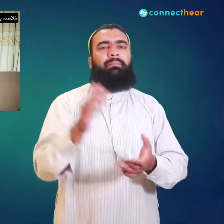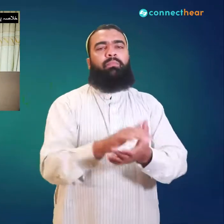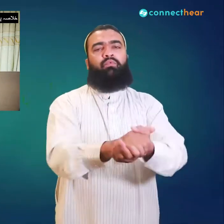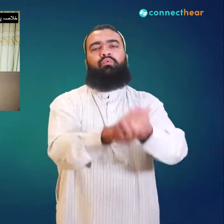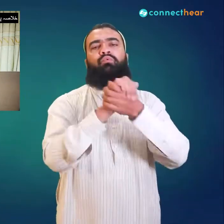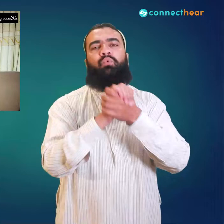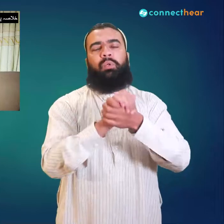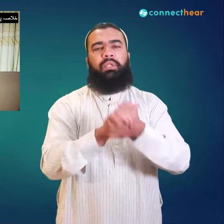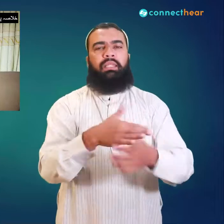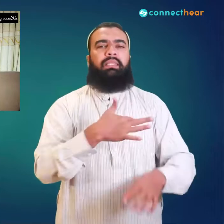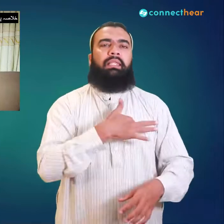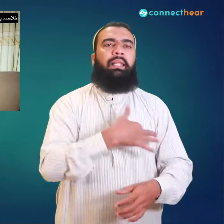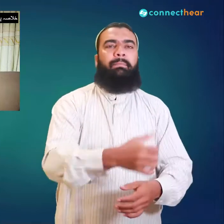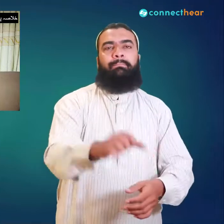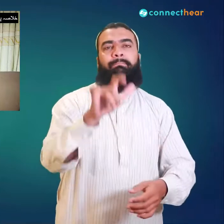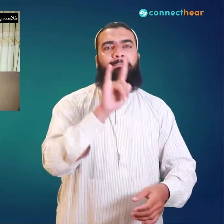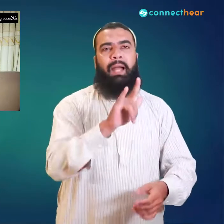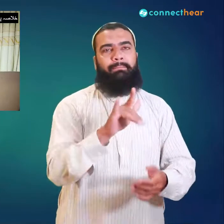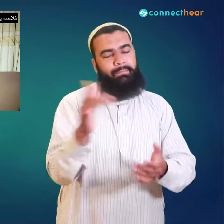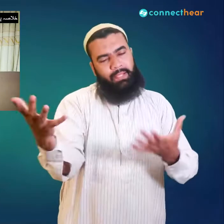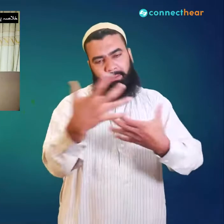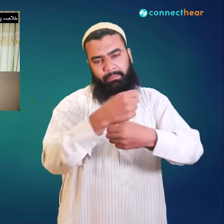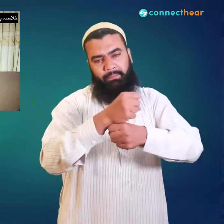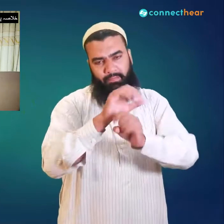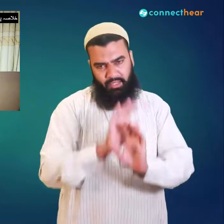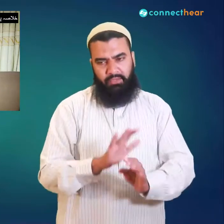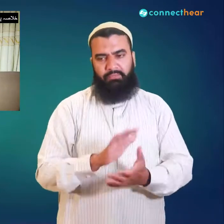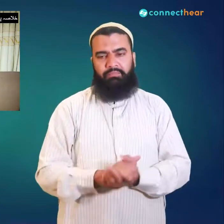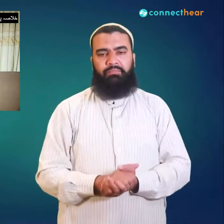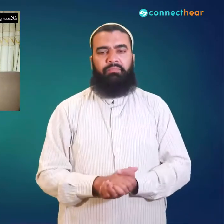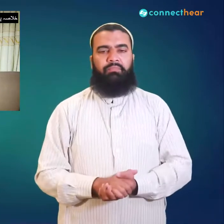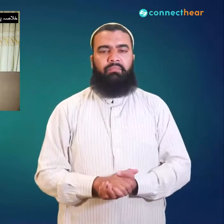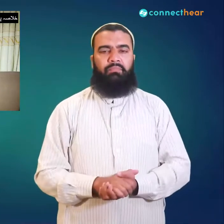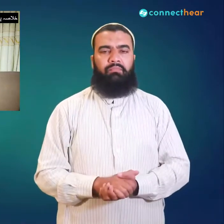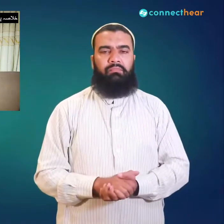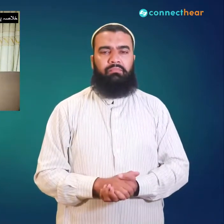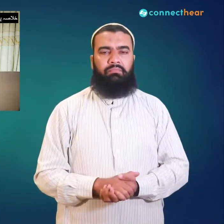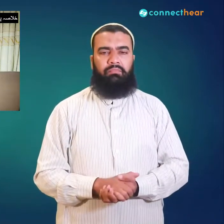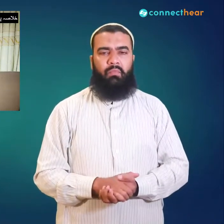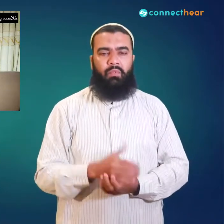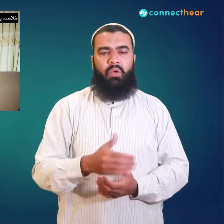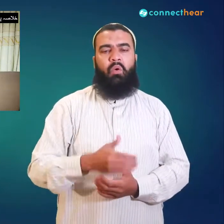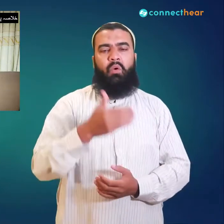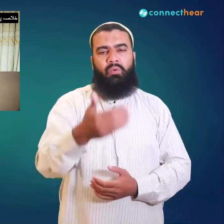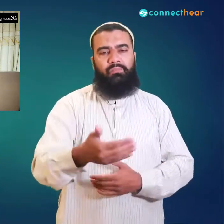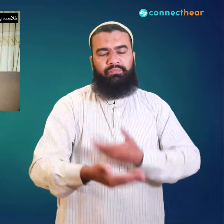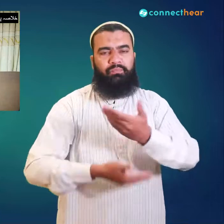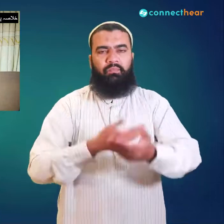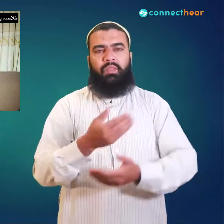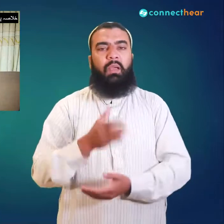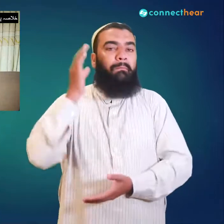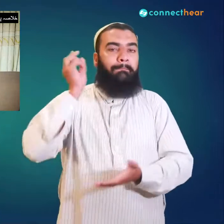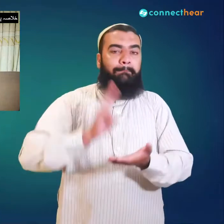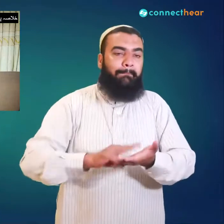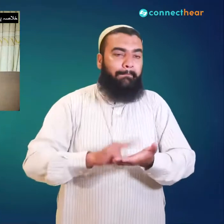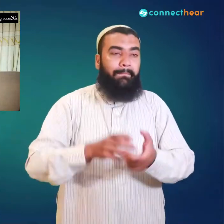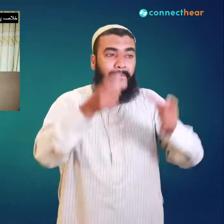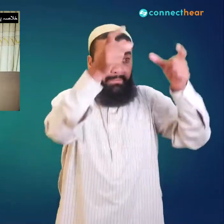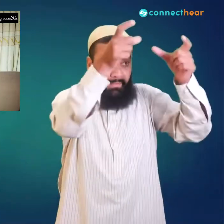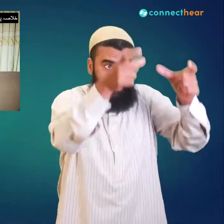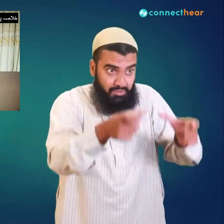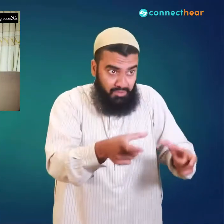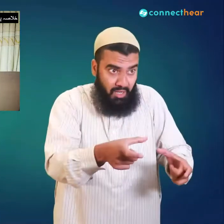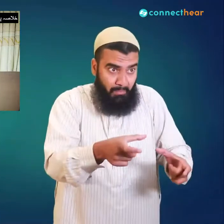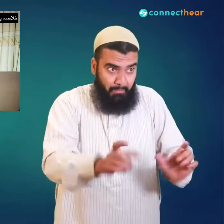ایک اور آیت میں فرمایا سَيَجْعَلُ لَهُمُ الرَّحْمَنُ وُدًّا، ایمان اور عمل صالح والے لوگوں کے دلوں میں